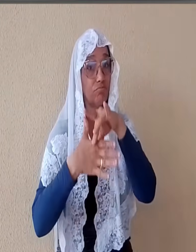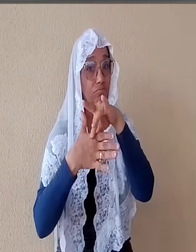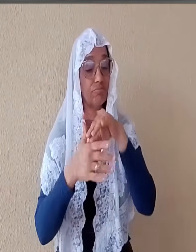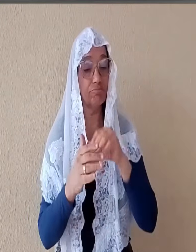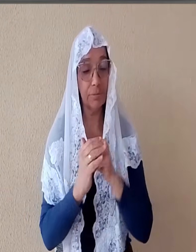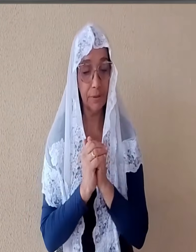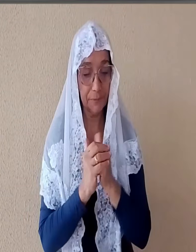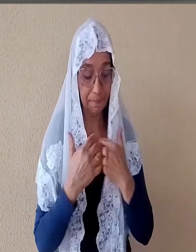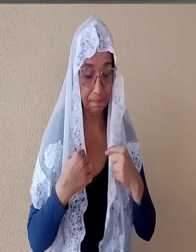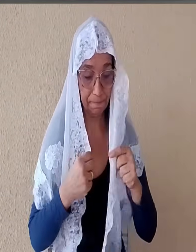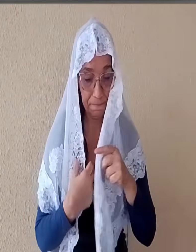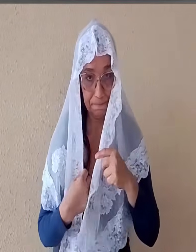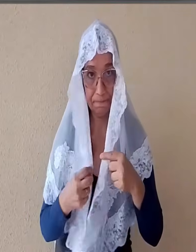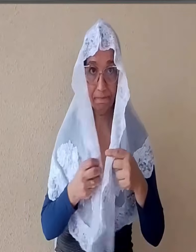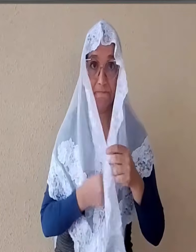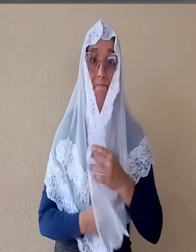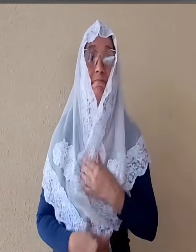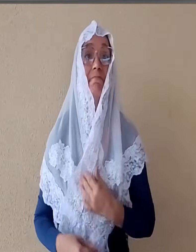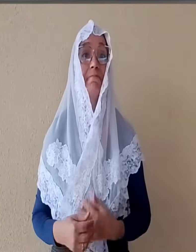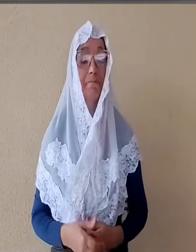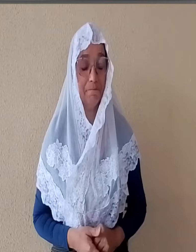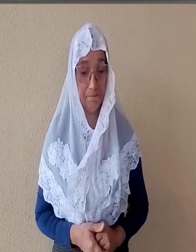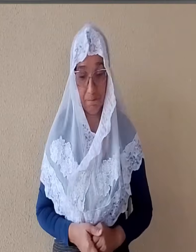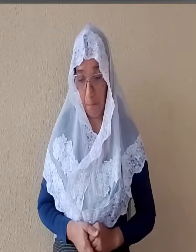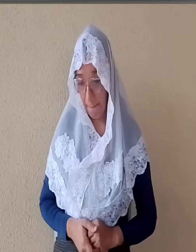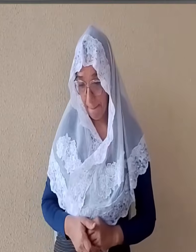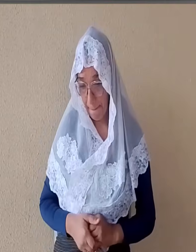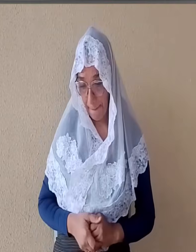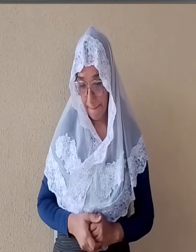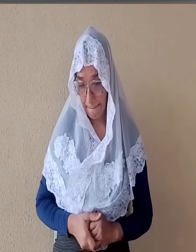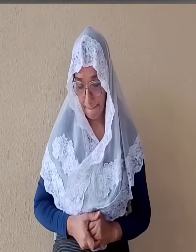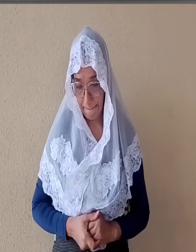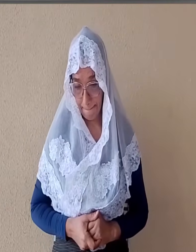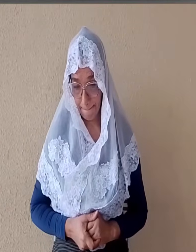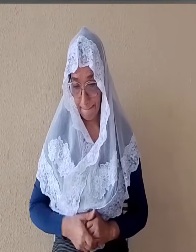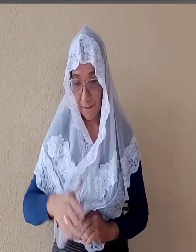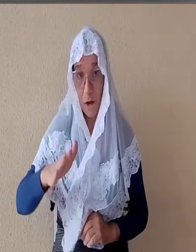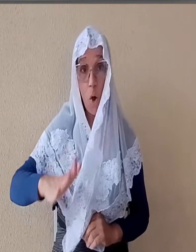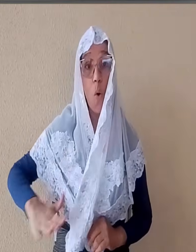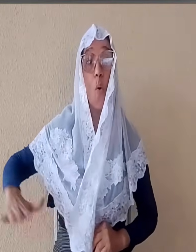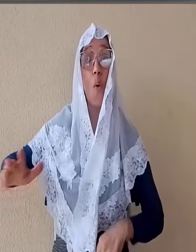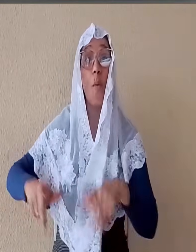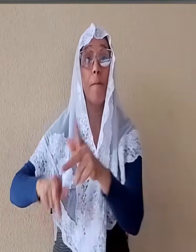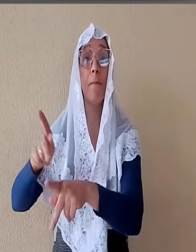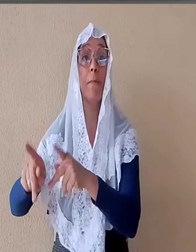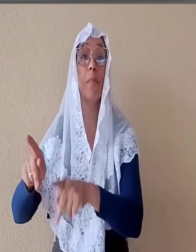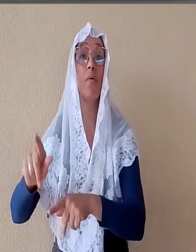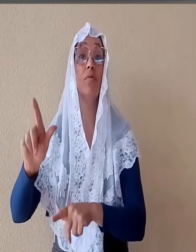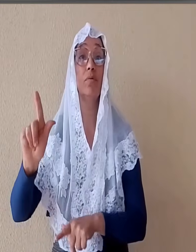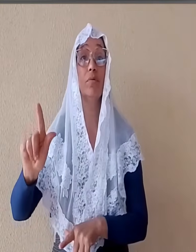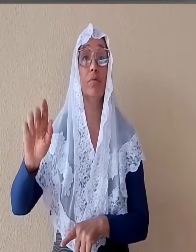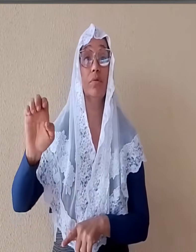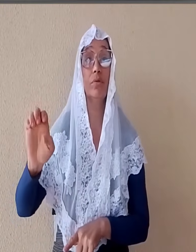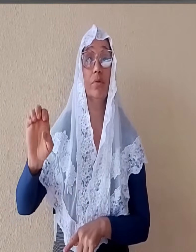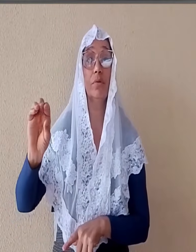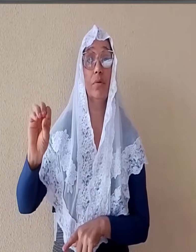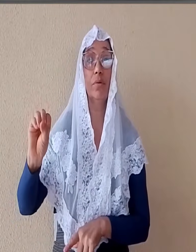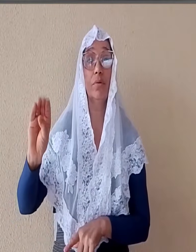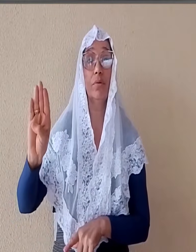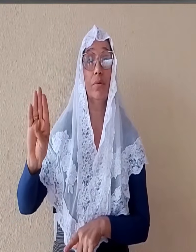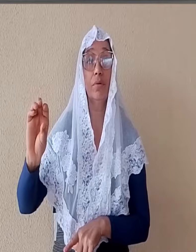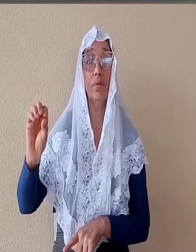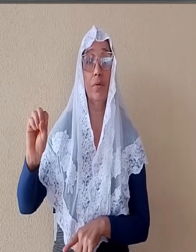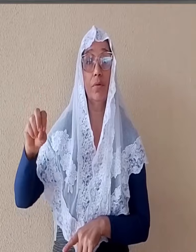Amém. Os Geobonitas enganam Josué, que faz com eles uma